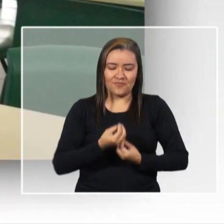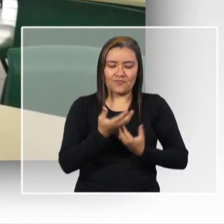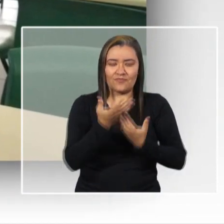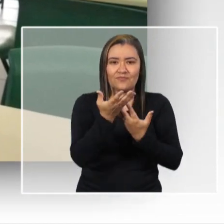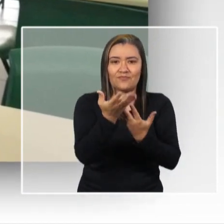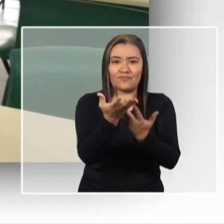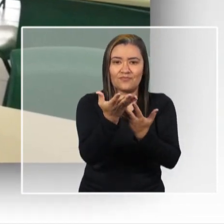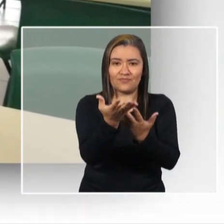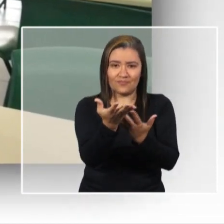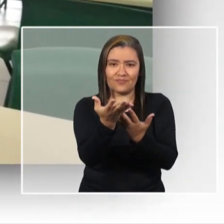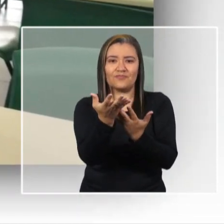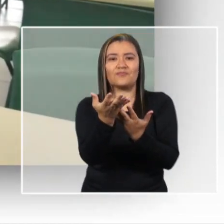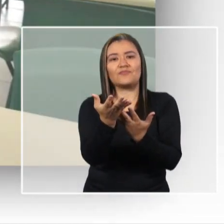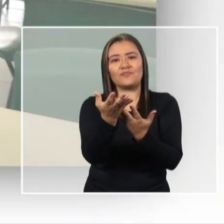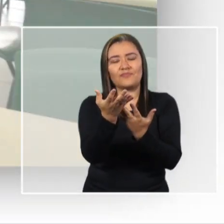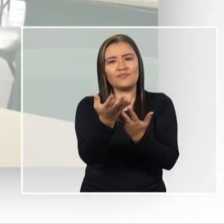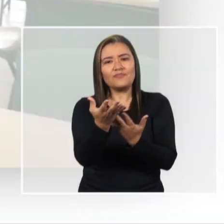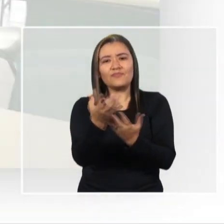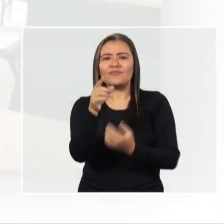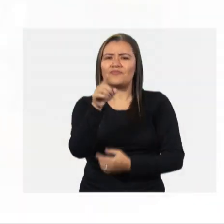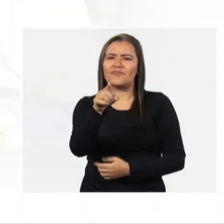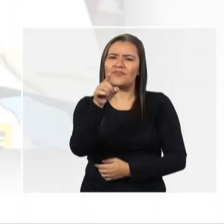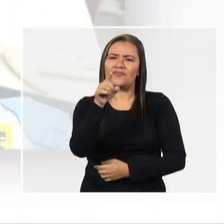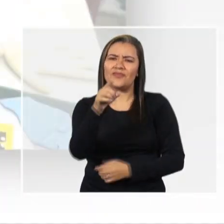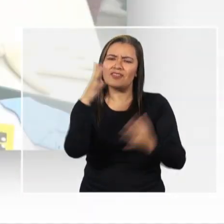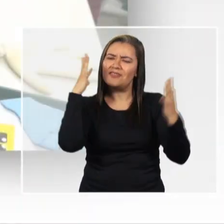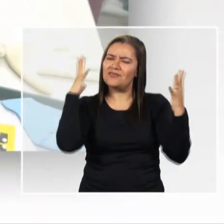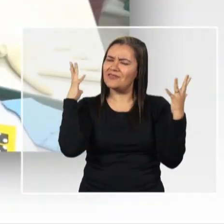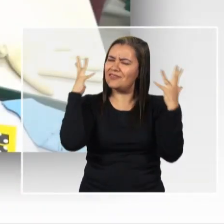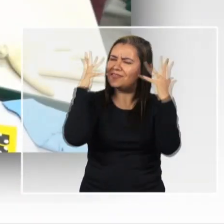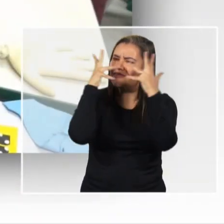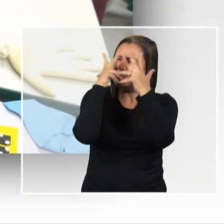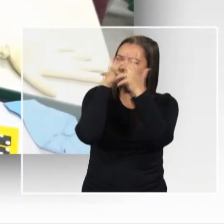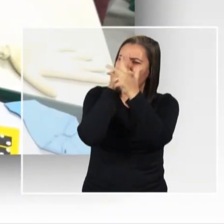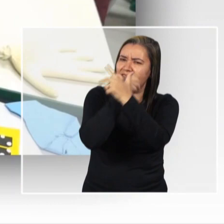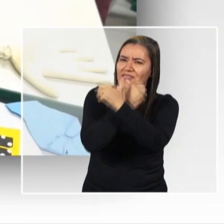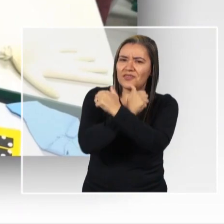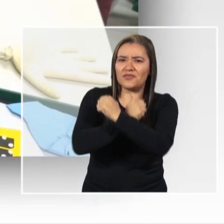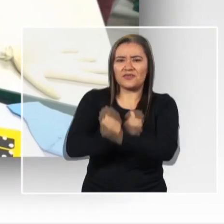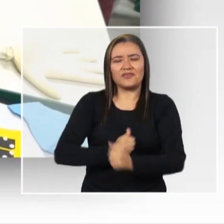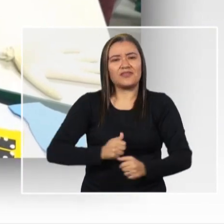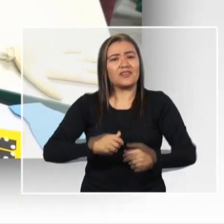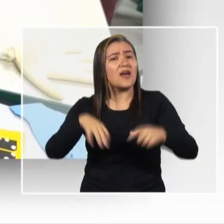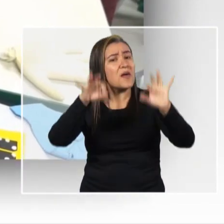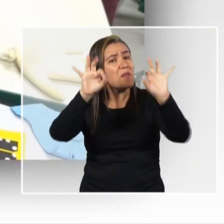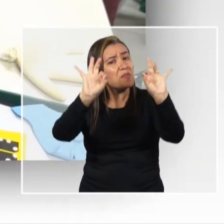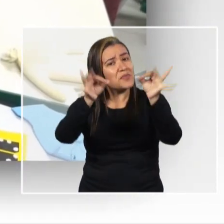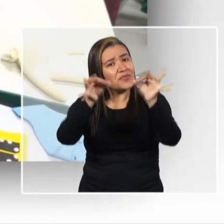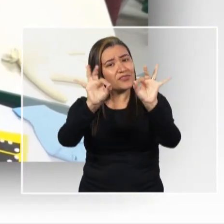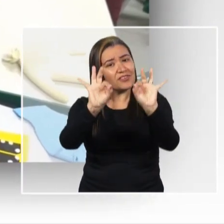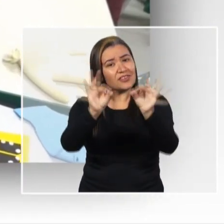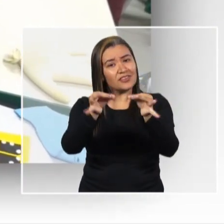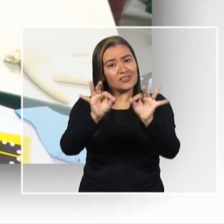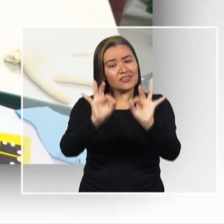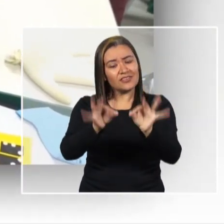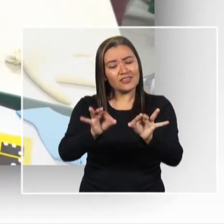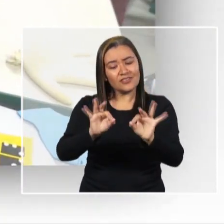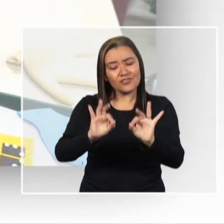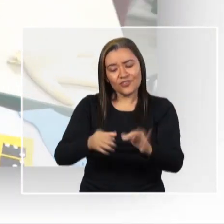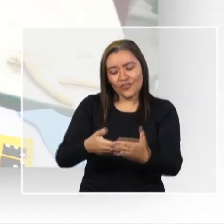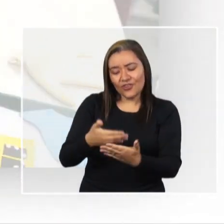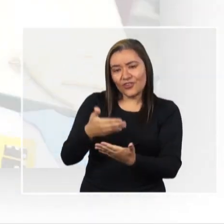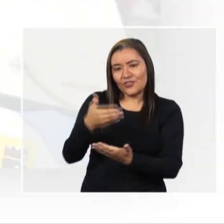um toque de amor. Você é lindo